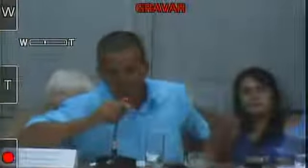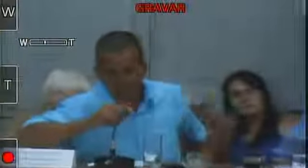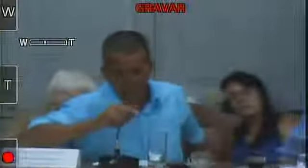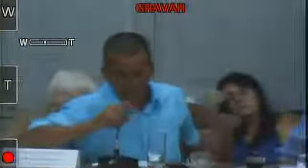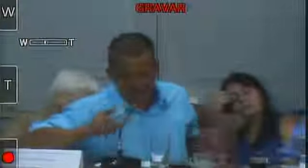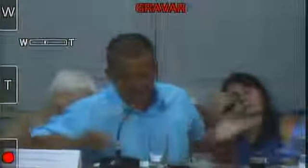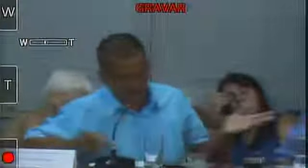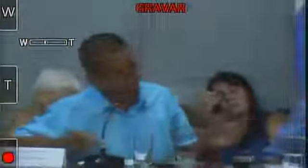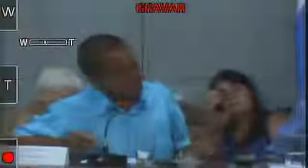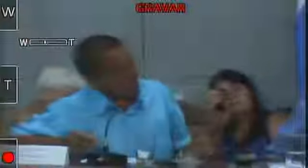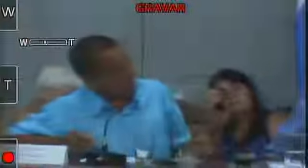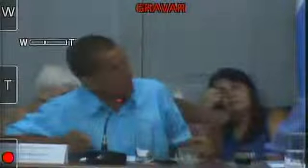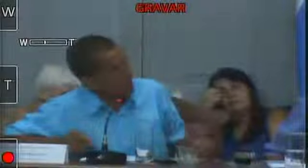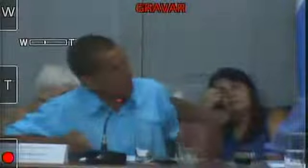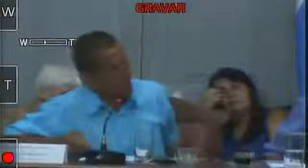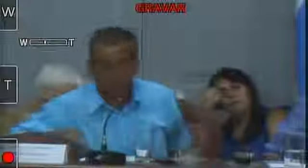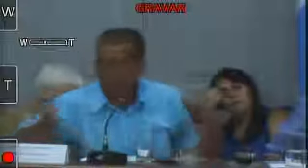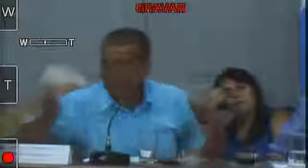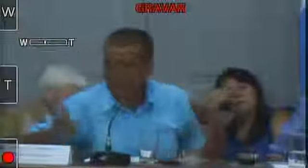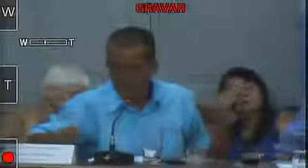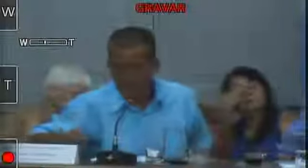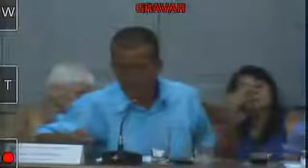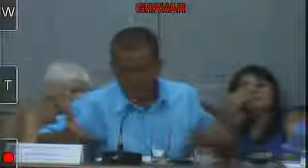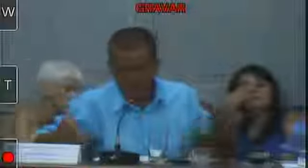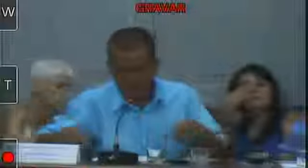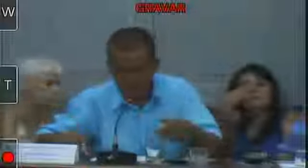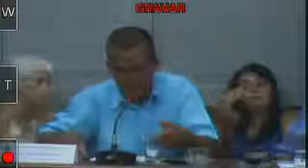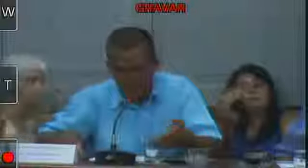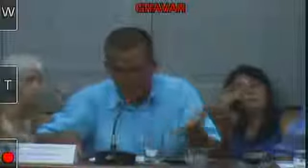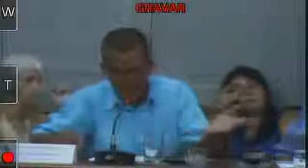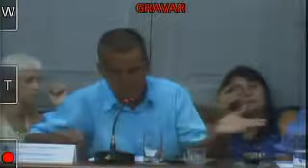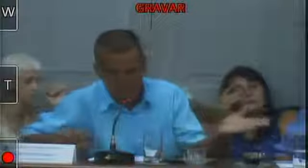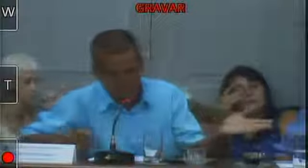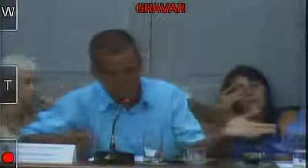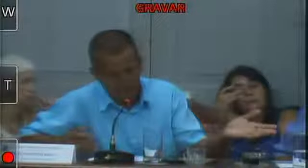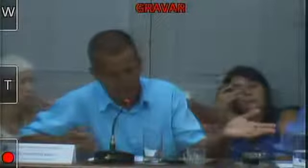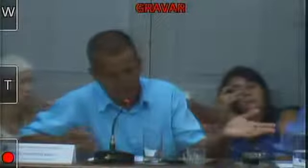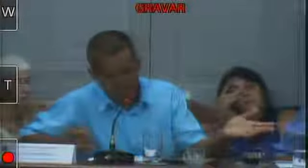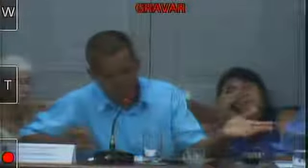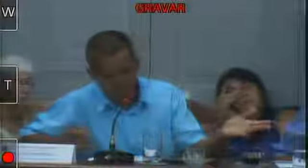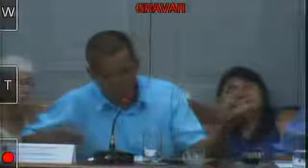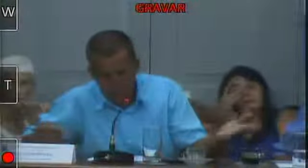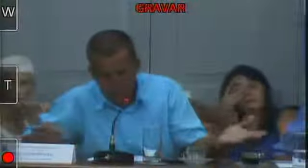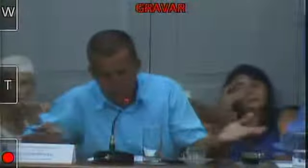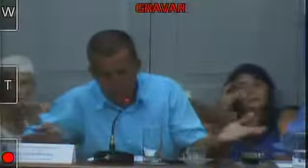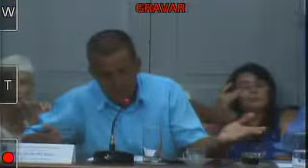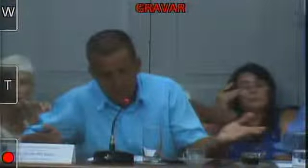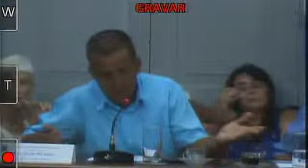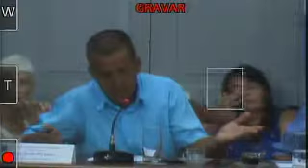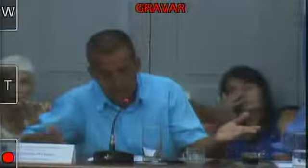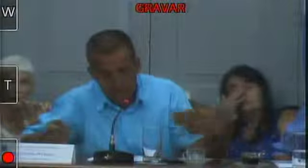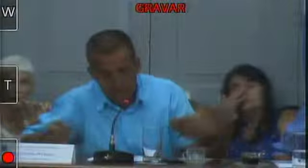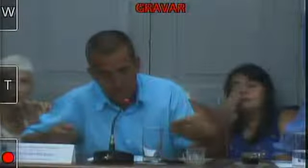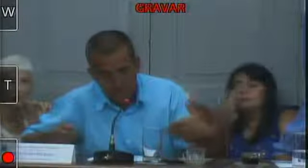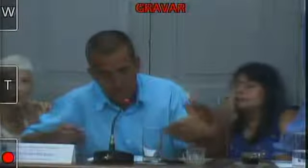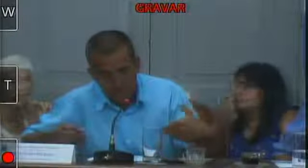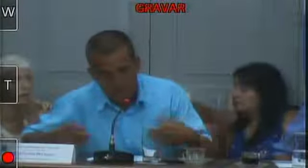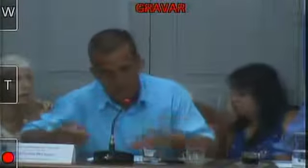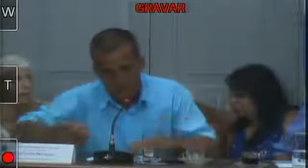Já fizeram, até o Silvio fez a minha pergunta, o Marquinhos também falou sobre o que eu ia falar. Então, eu queria só saber se,